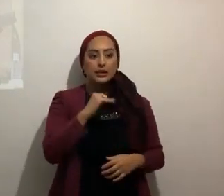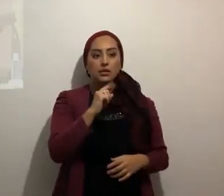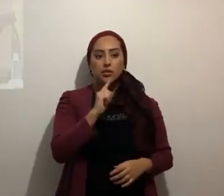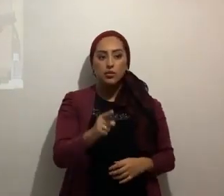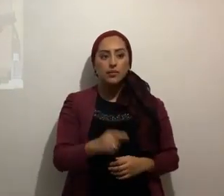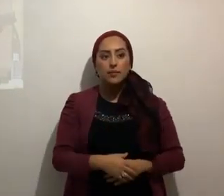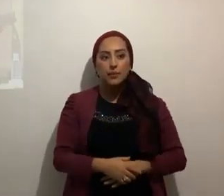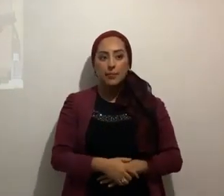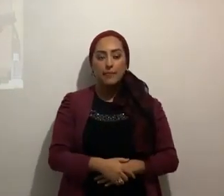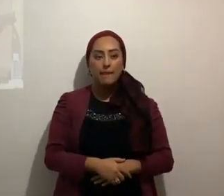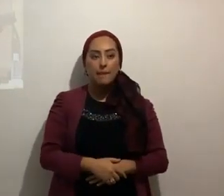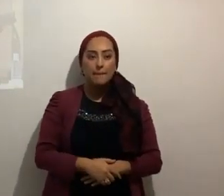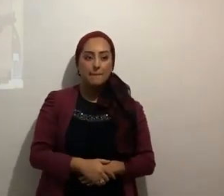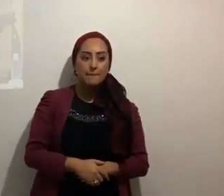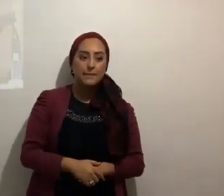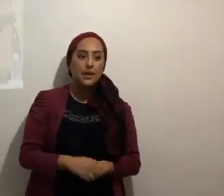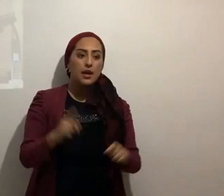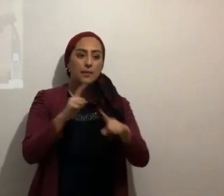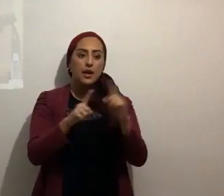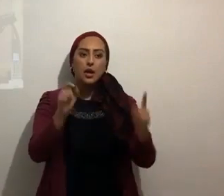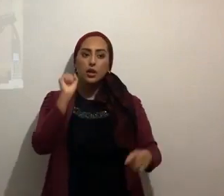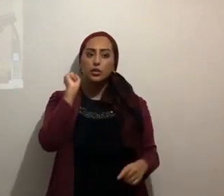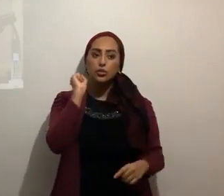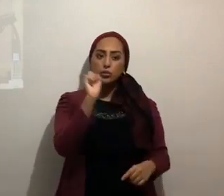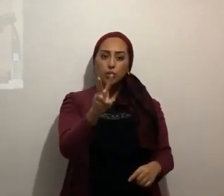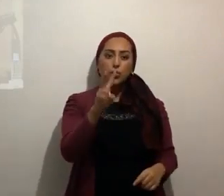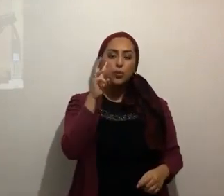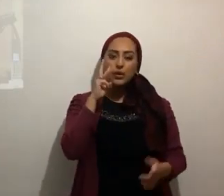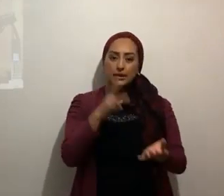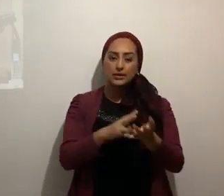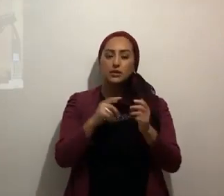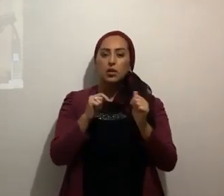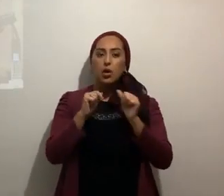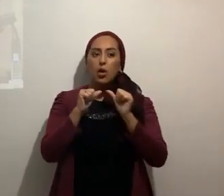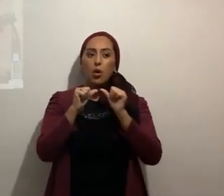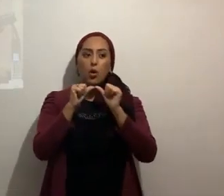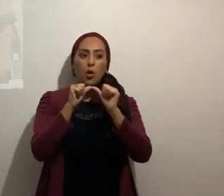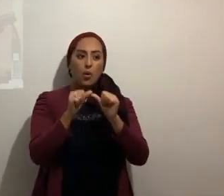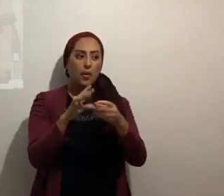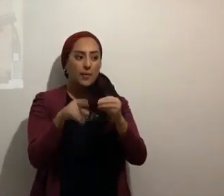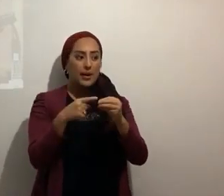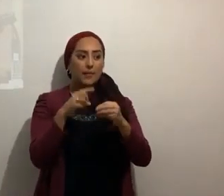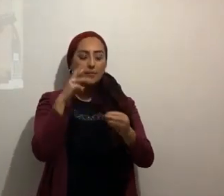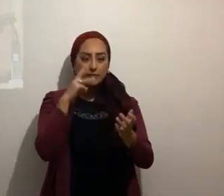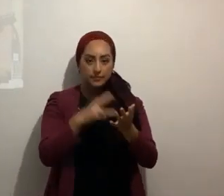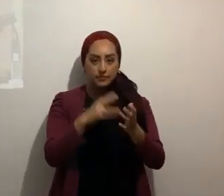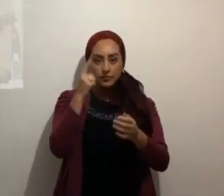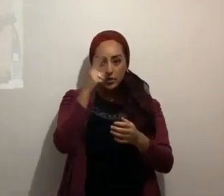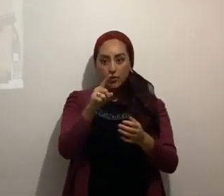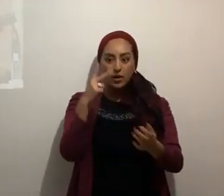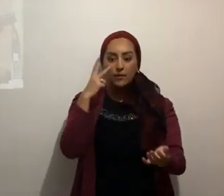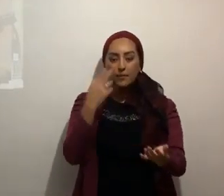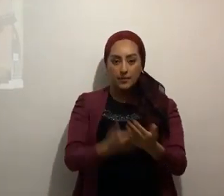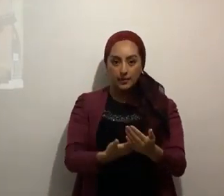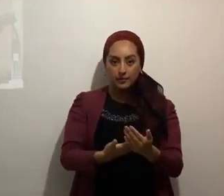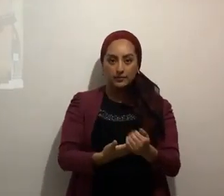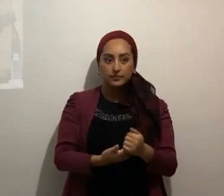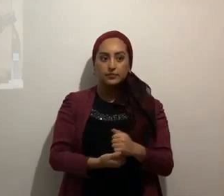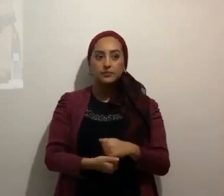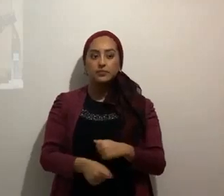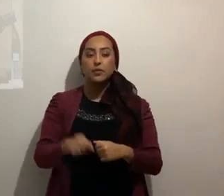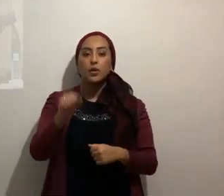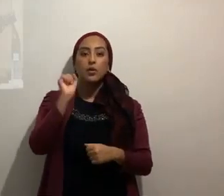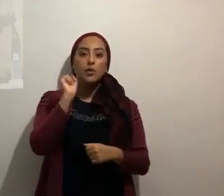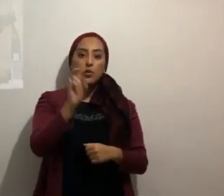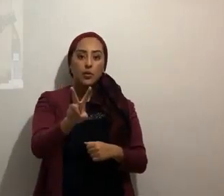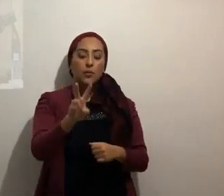Bueno, pero estos dos testigos, o sea, siempre lo que es de testigo es eso, para testiguar. Estos